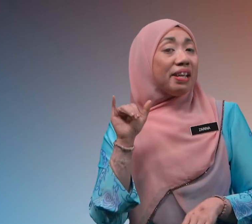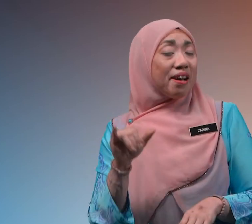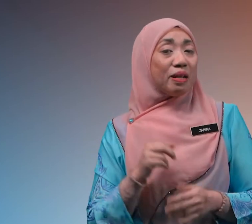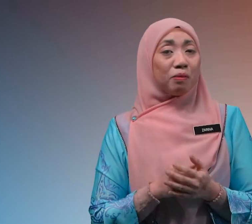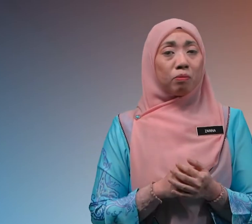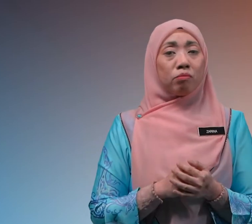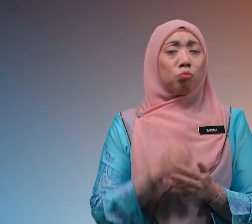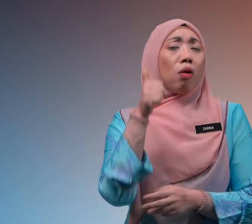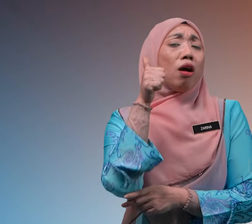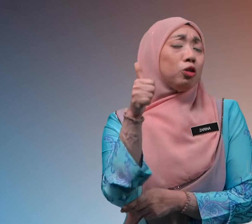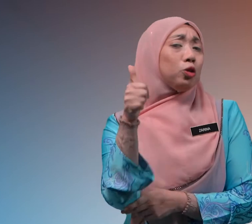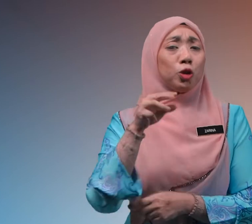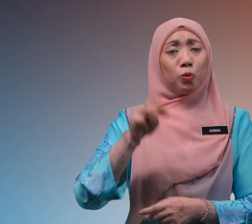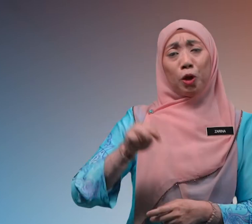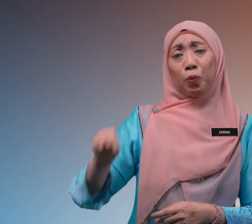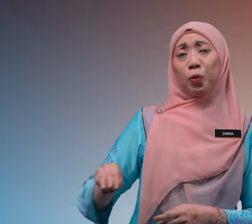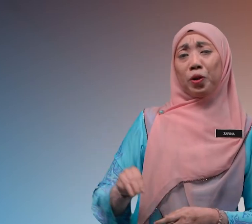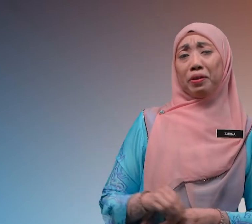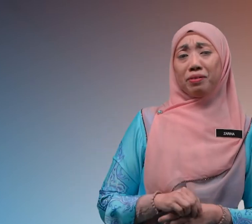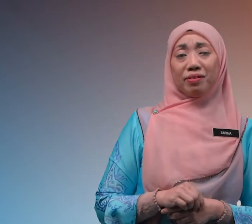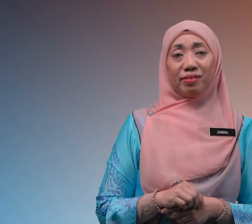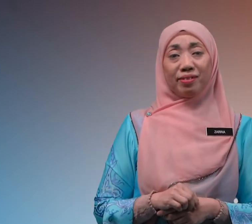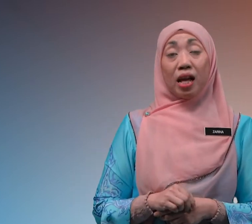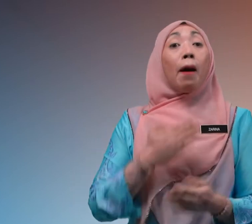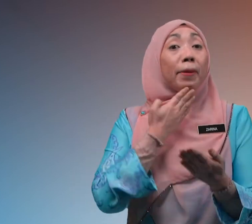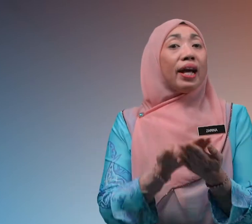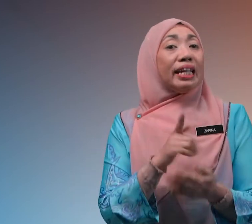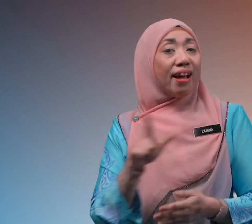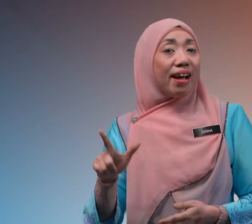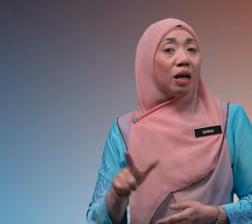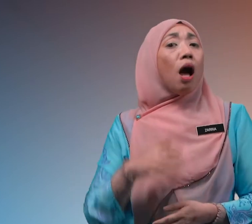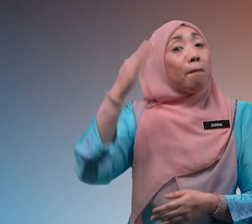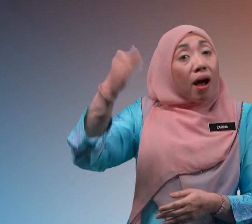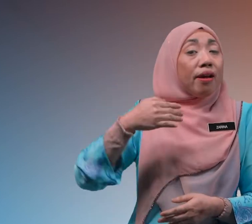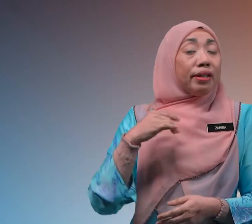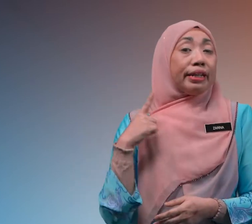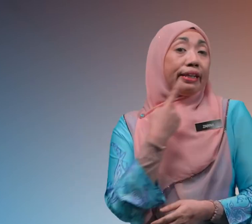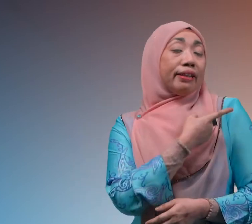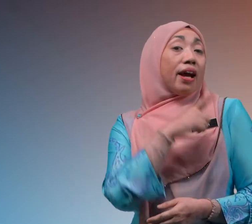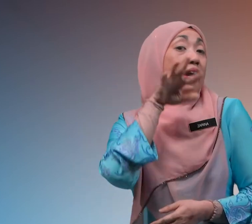ya. Bagus murid-murid. Baiklah, mari kita